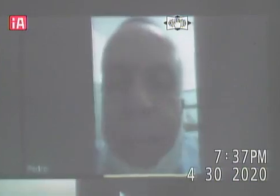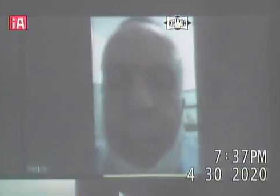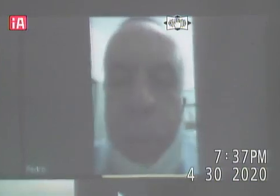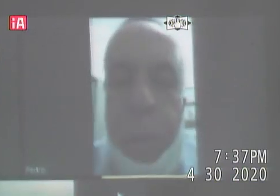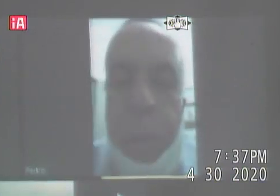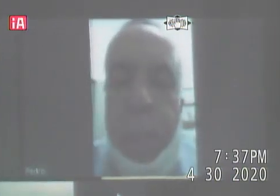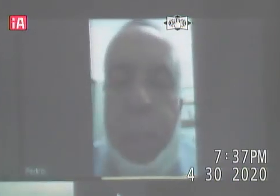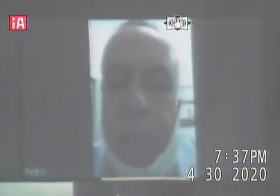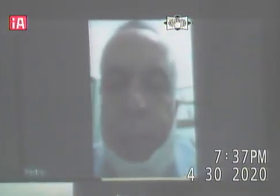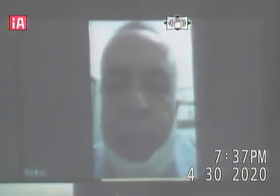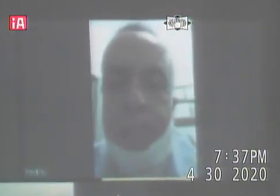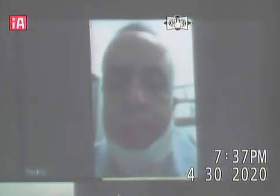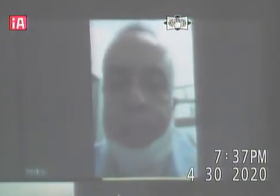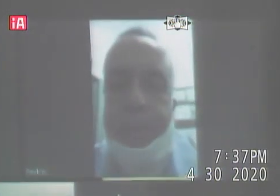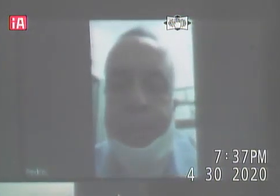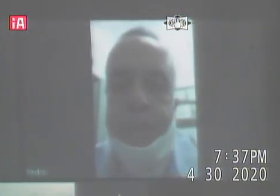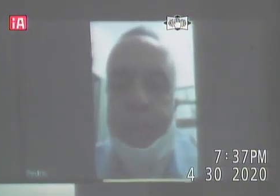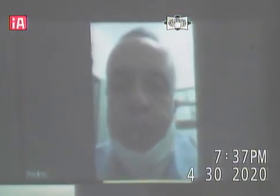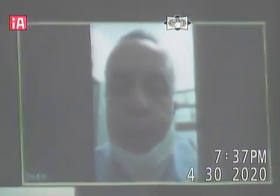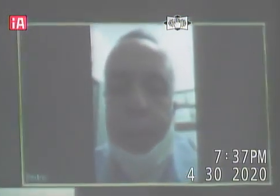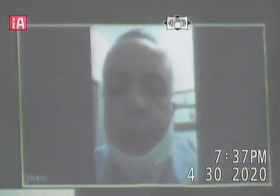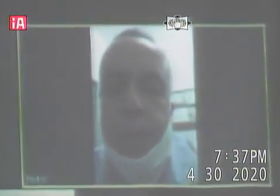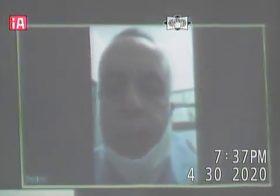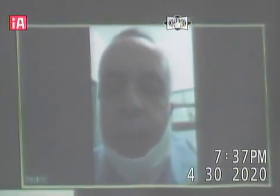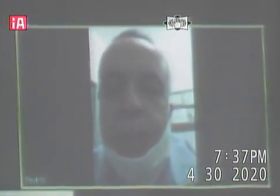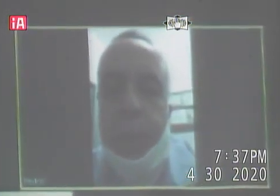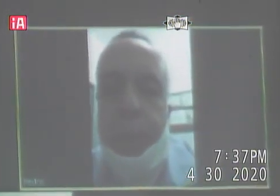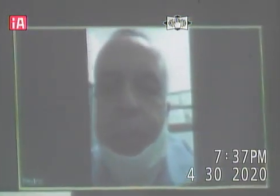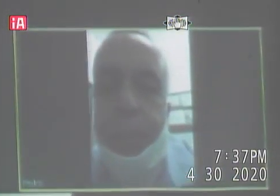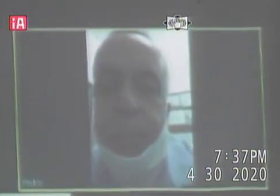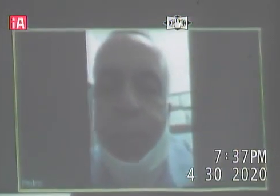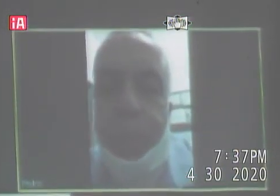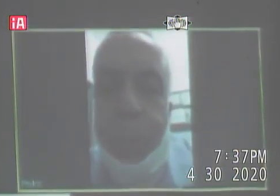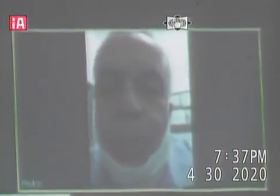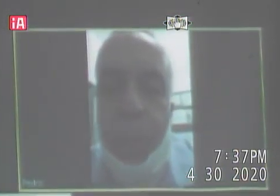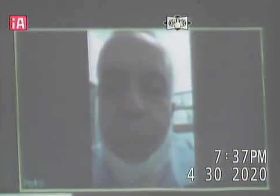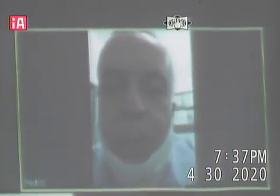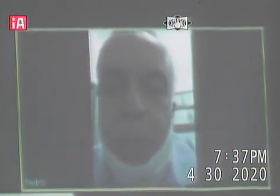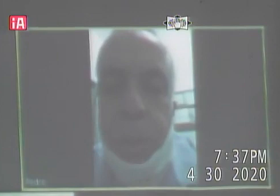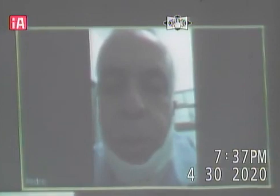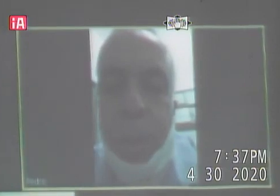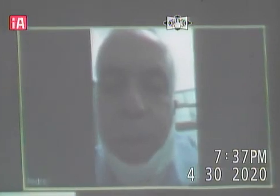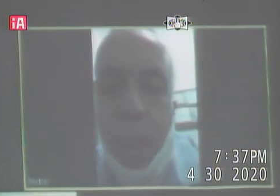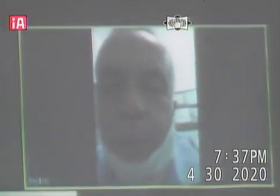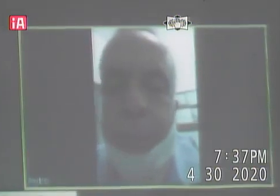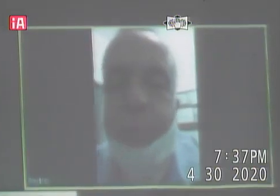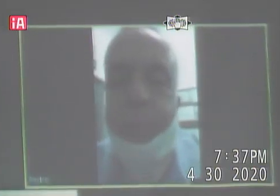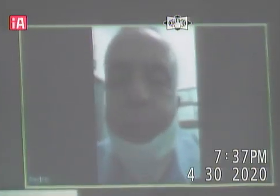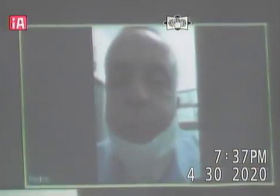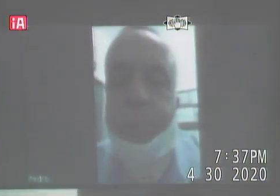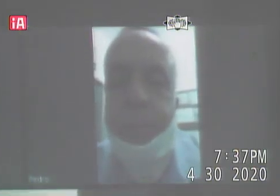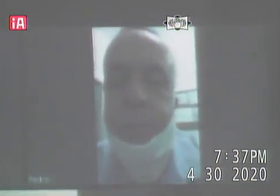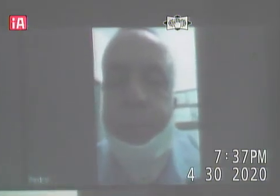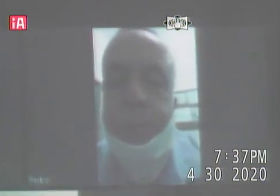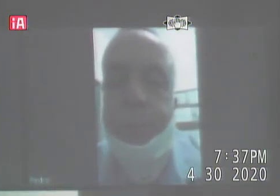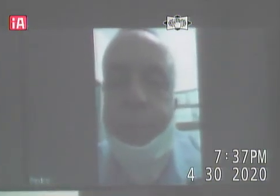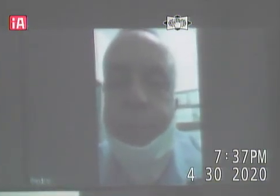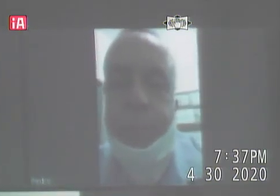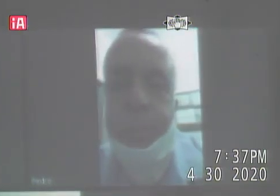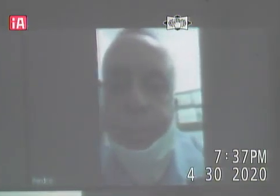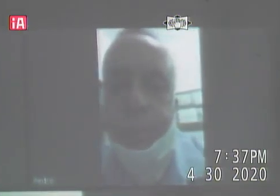Posso falar também direitinho? Vamos, vereador. Faz o sinal para bom trabalho.